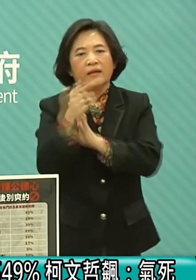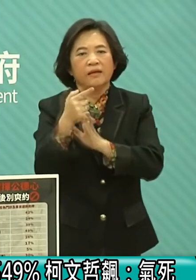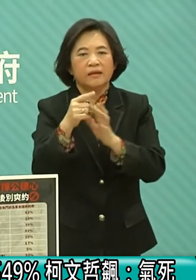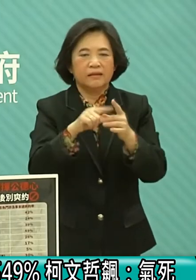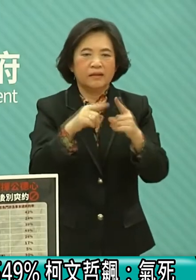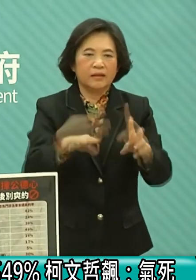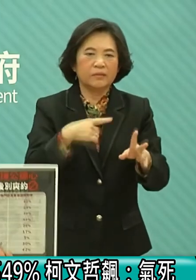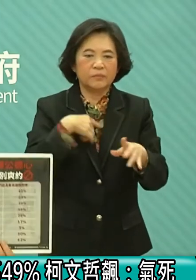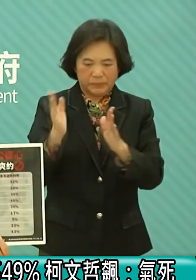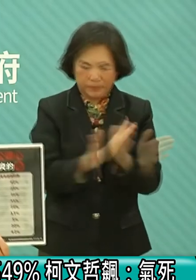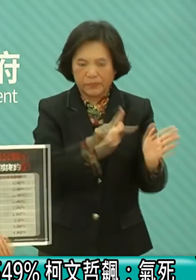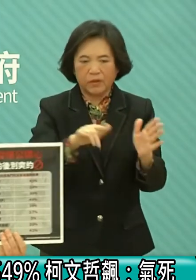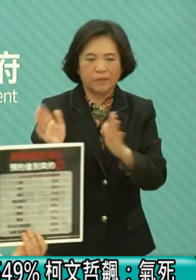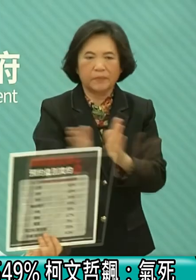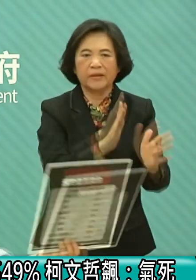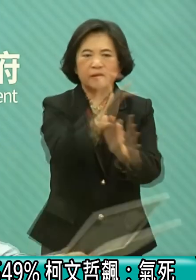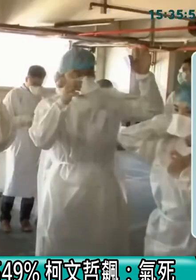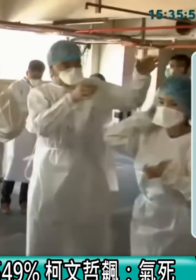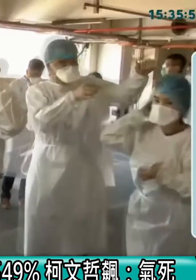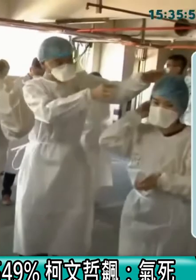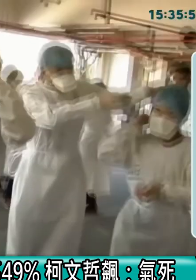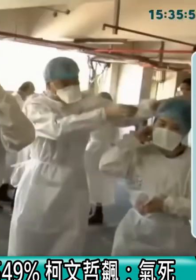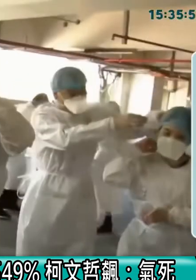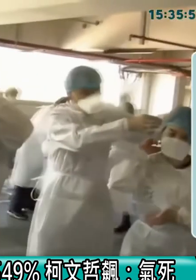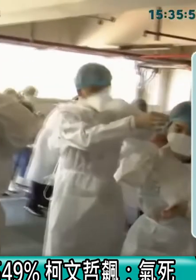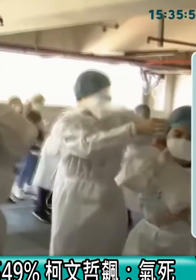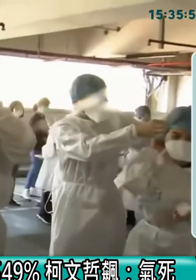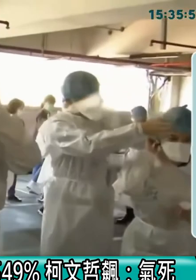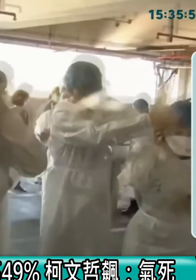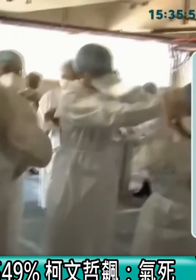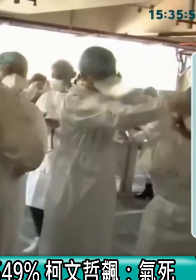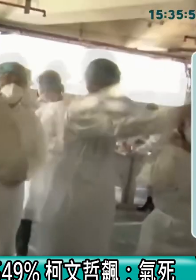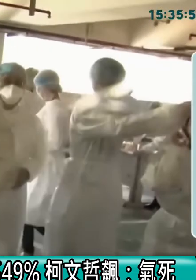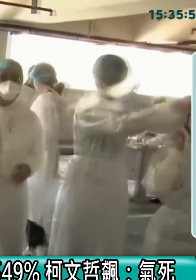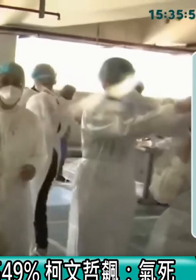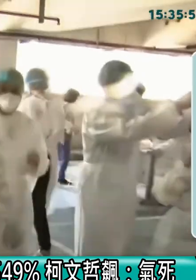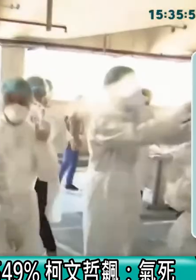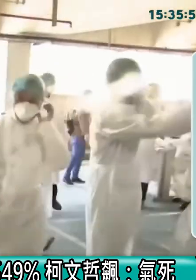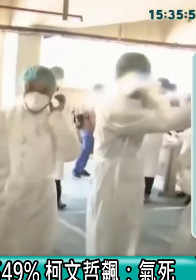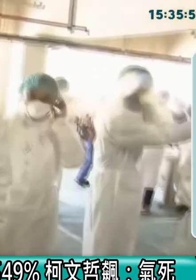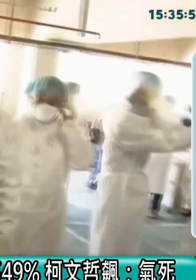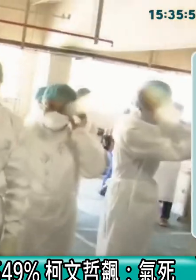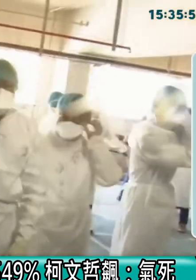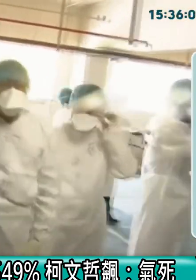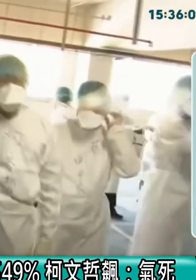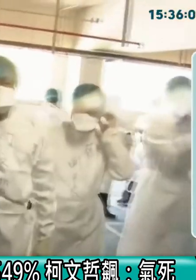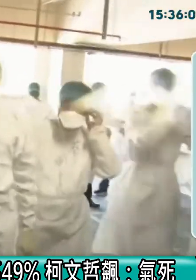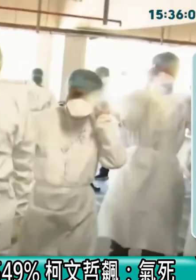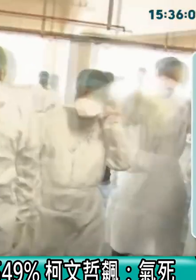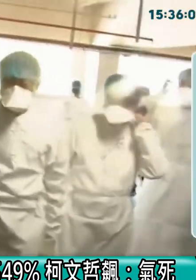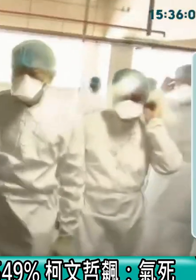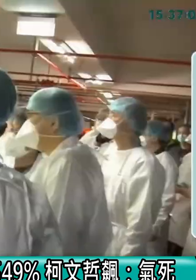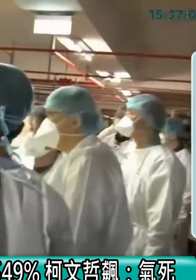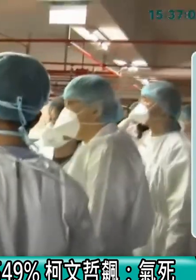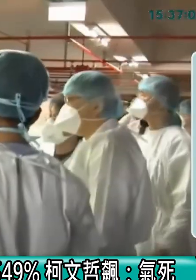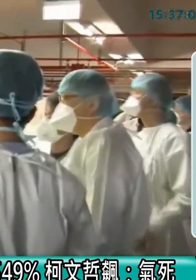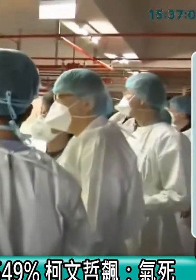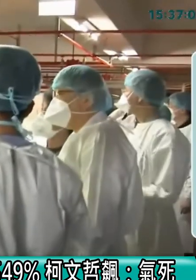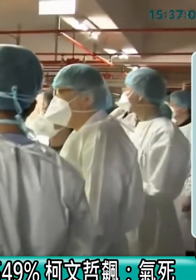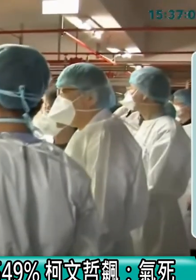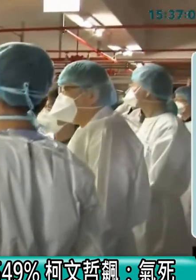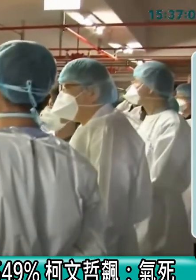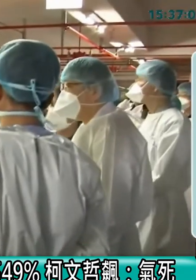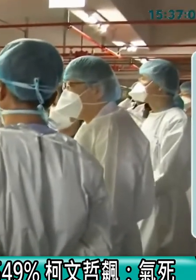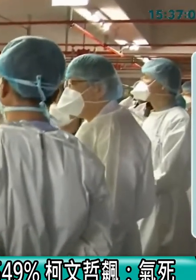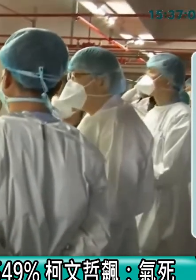备人备料，要不来，这实在是。 目前台北市的筛检量能已达到每日可筛检